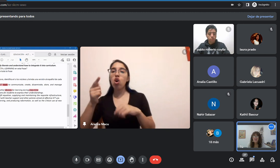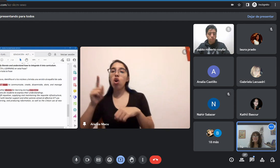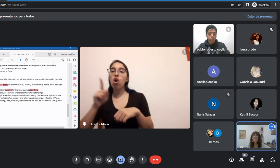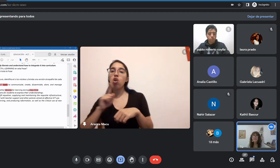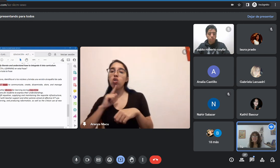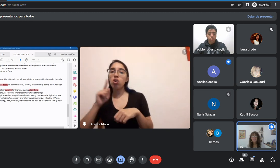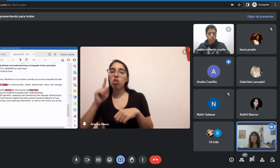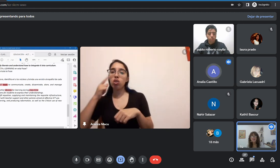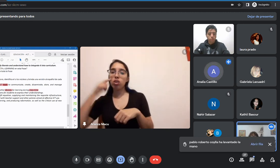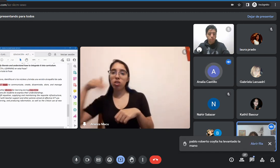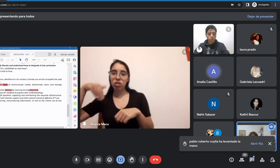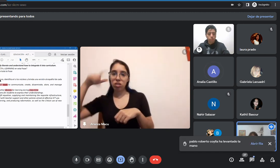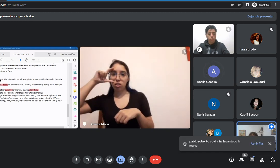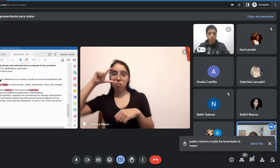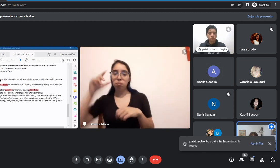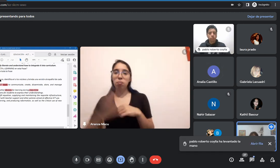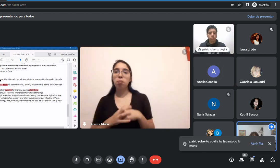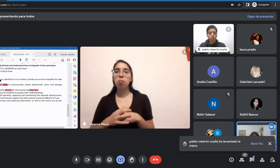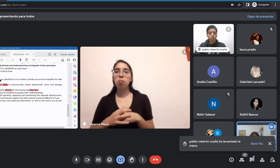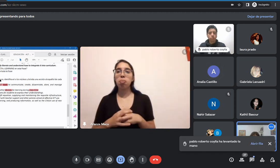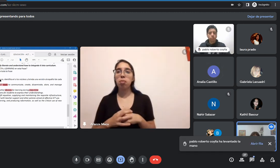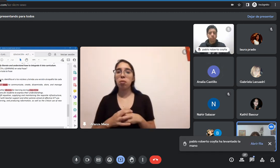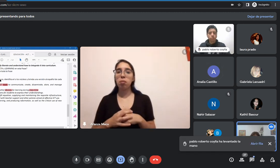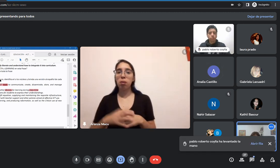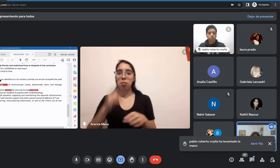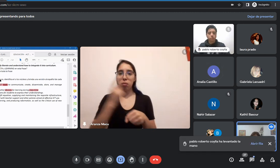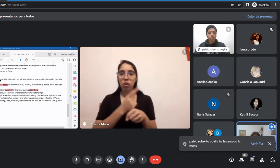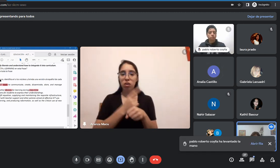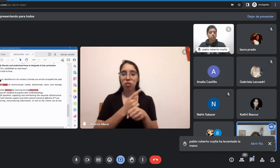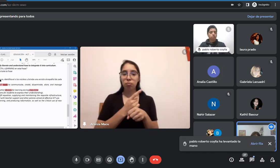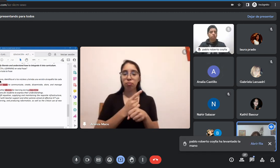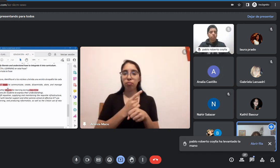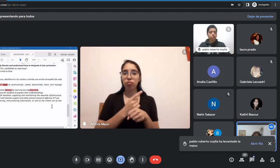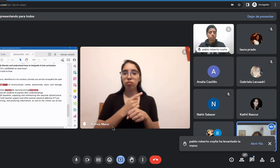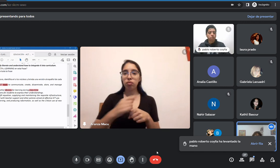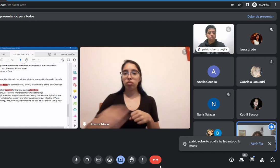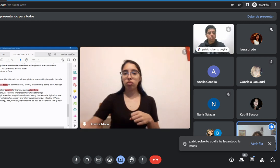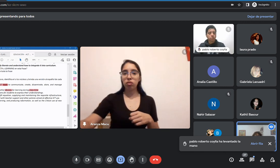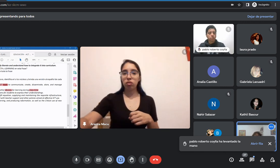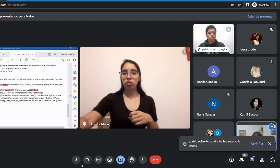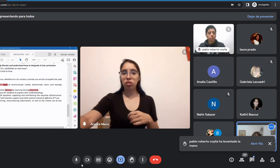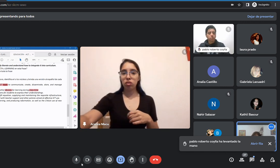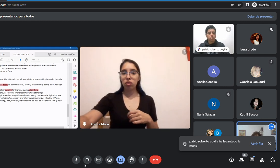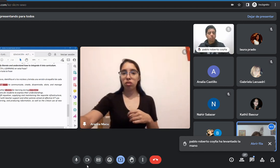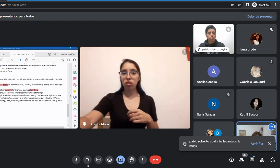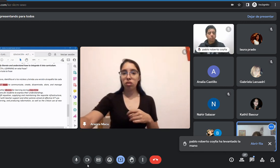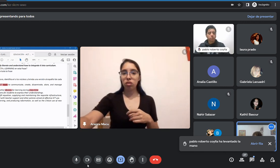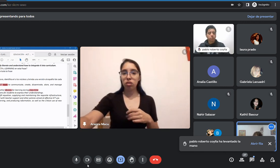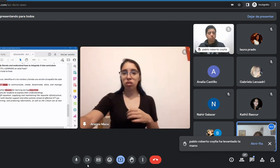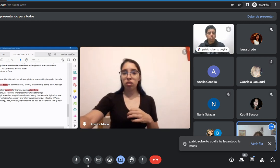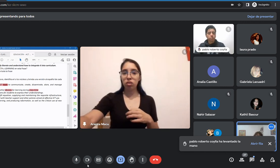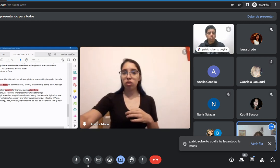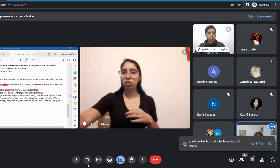Si este primer sustantivo tiene un apóstrofo. Pablo ha levantado la mano. Sí, Pablo.